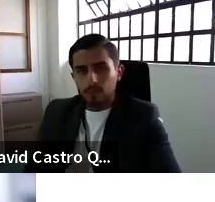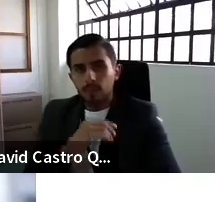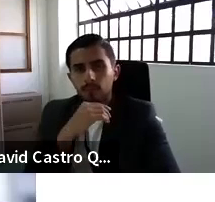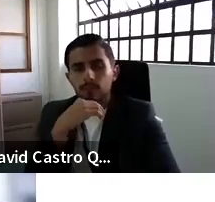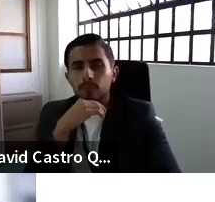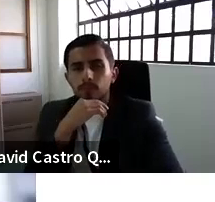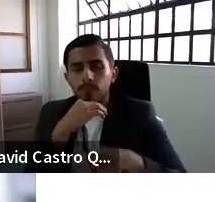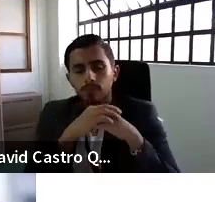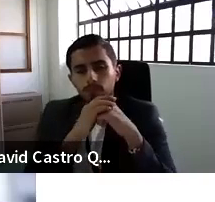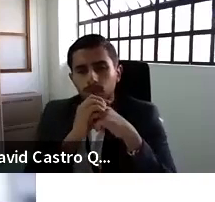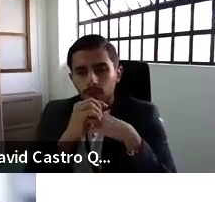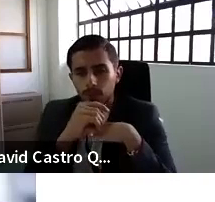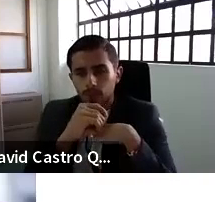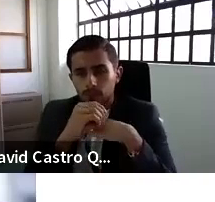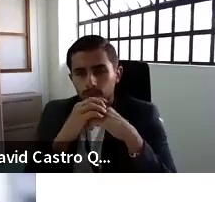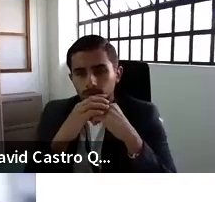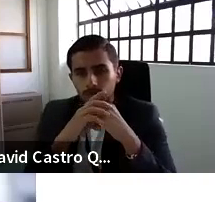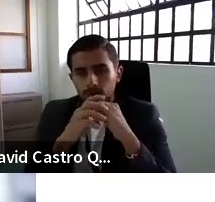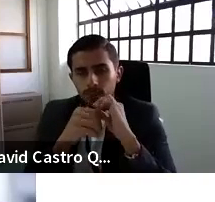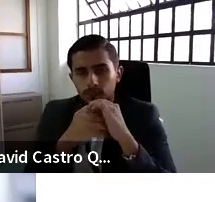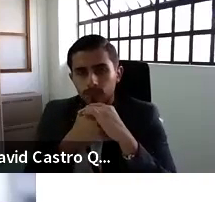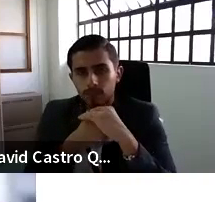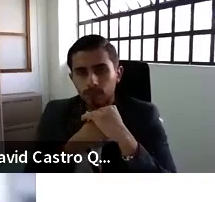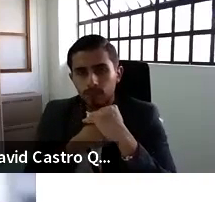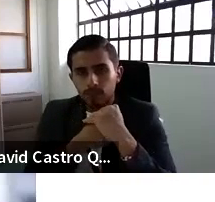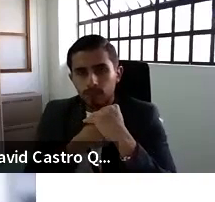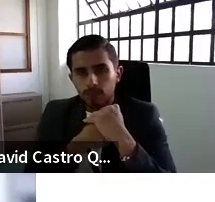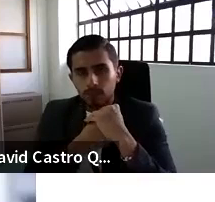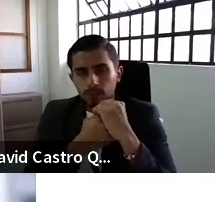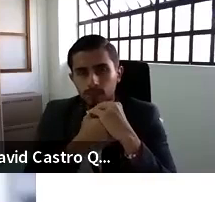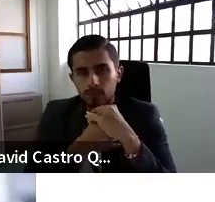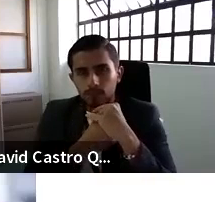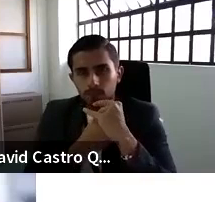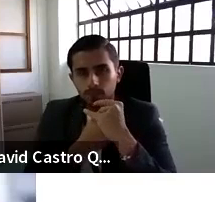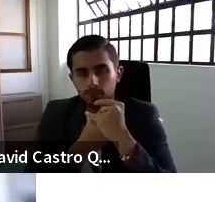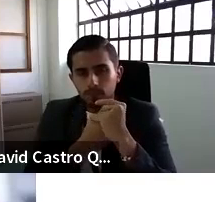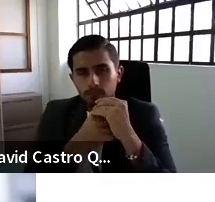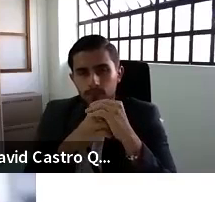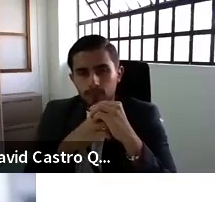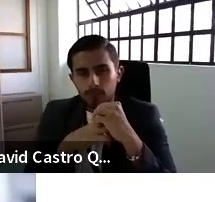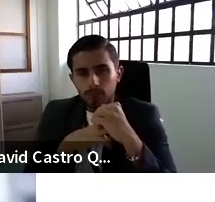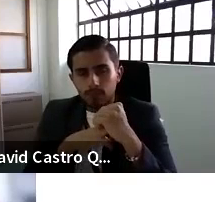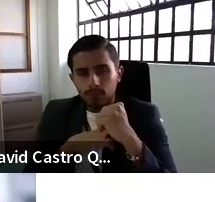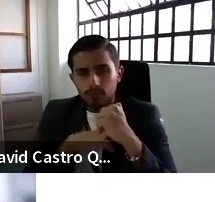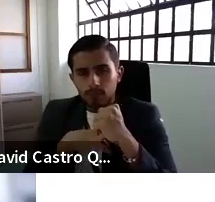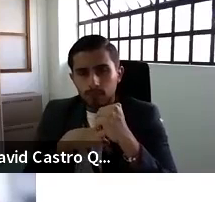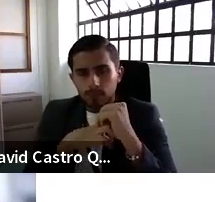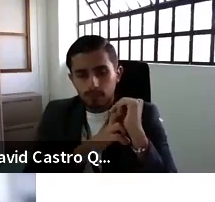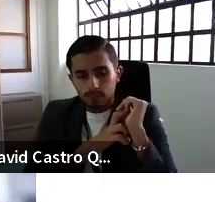tanto en las decisiones políticas, la educación, las características de las distintas opciones físicas que tienen